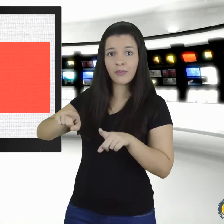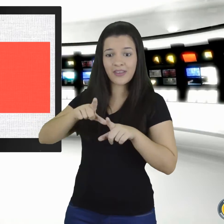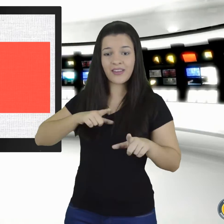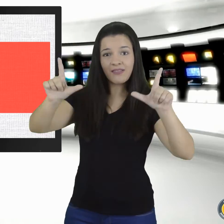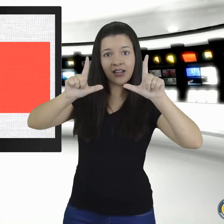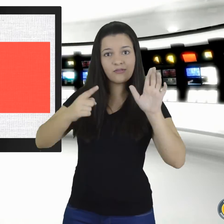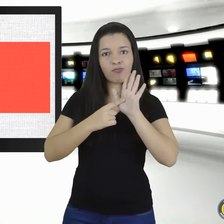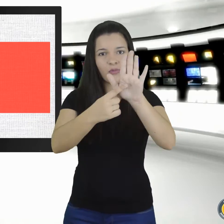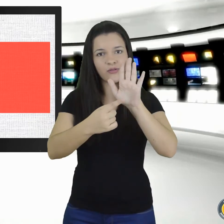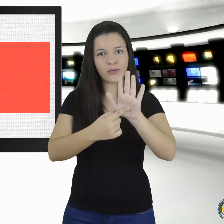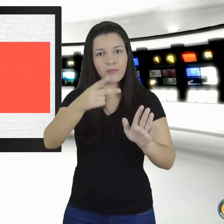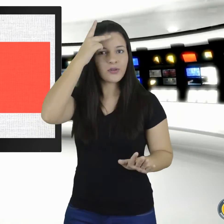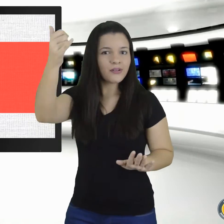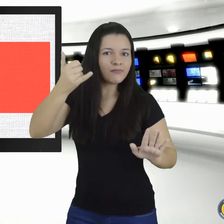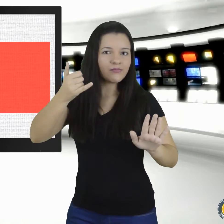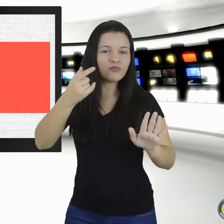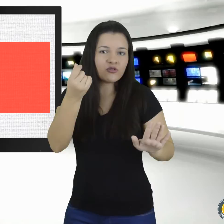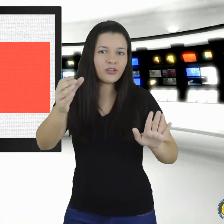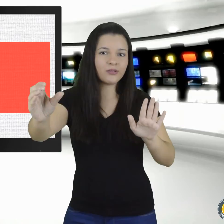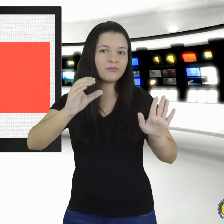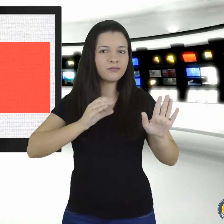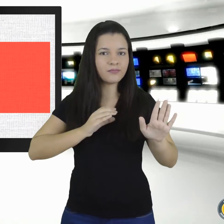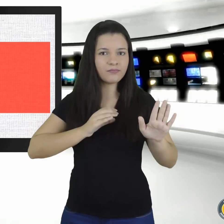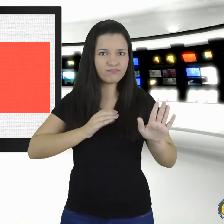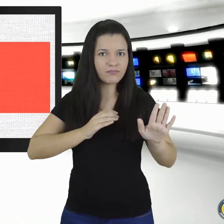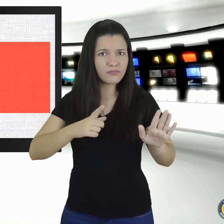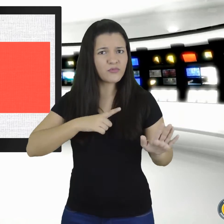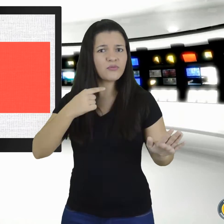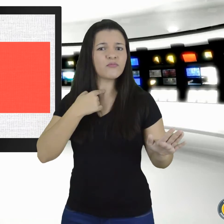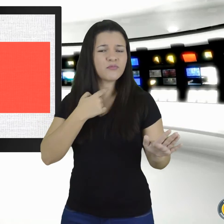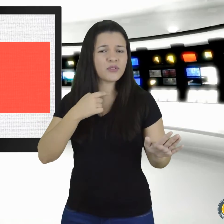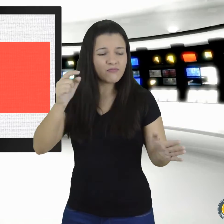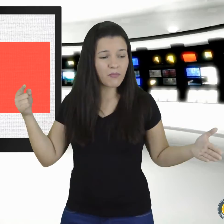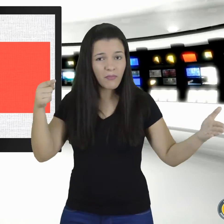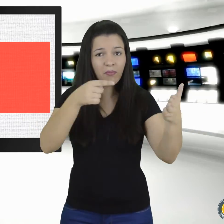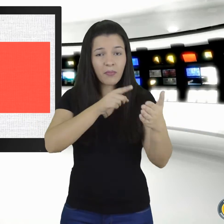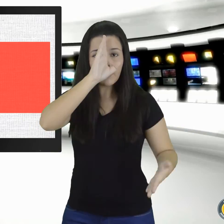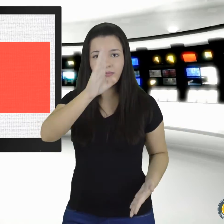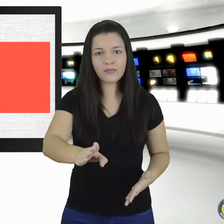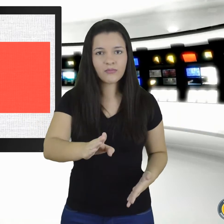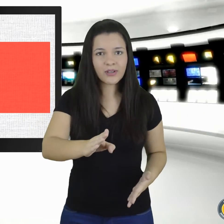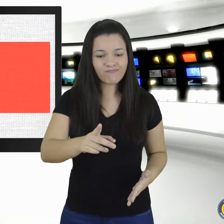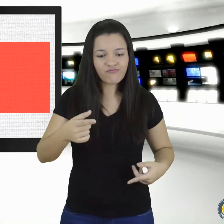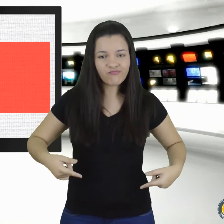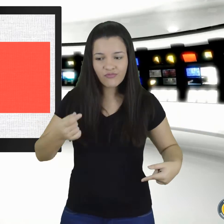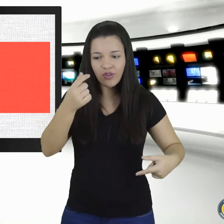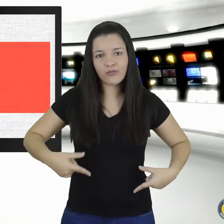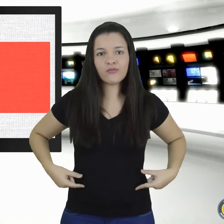entre outros. Com a meta de diminuir os custos, destaca Franzão,